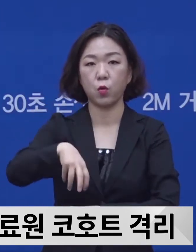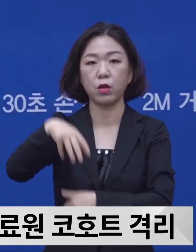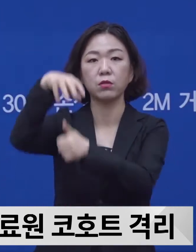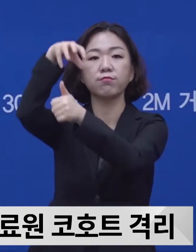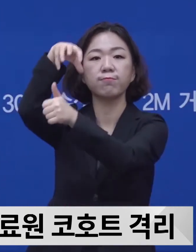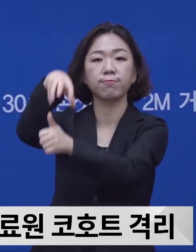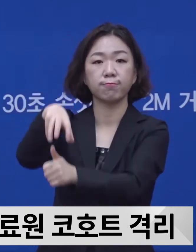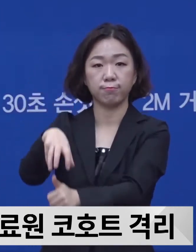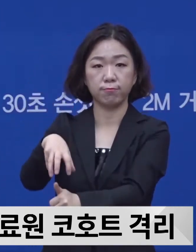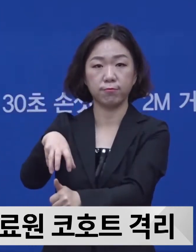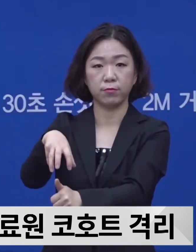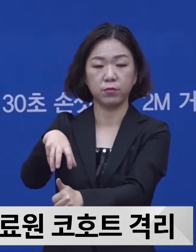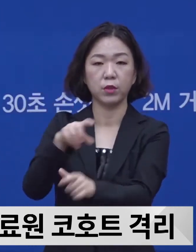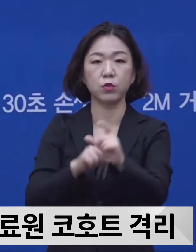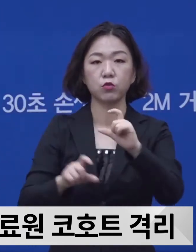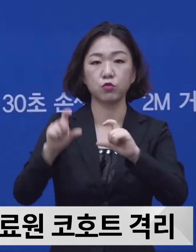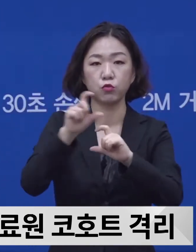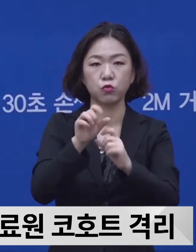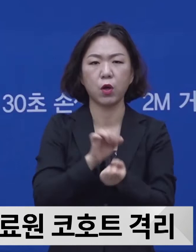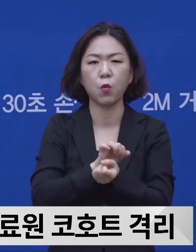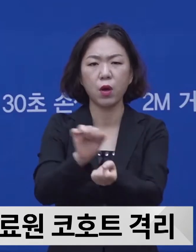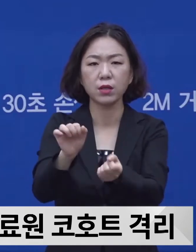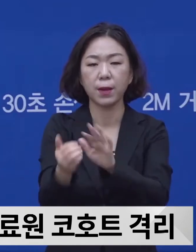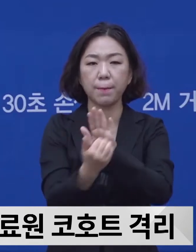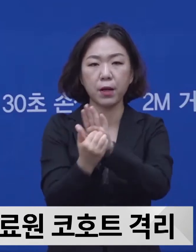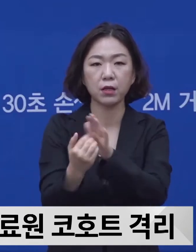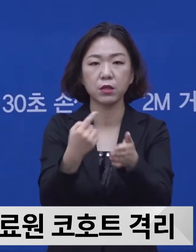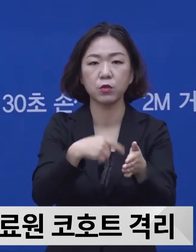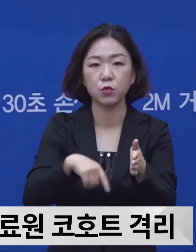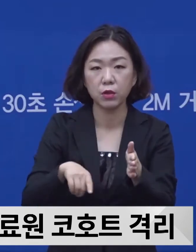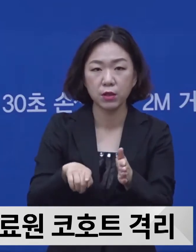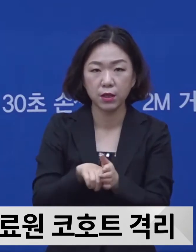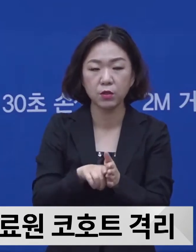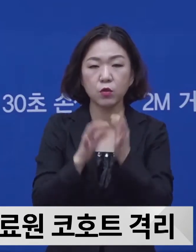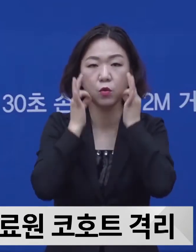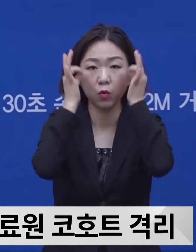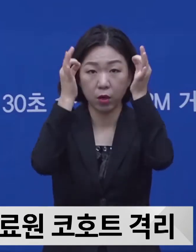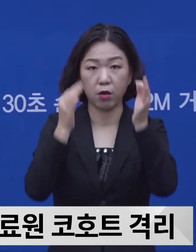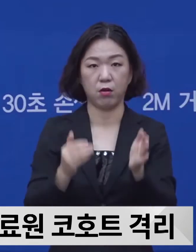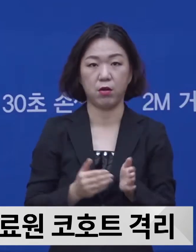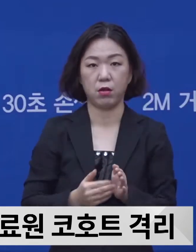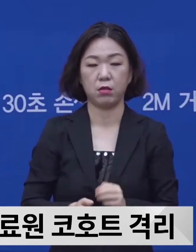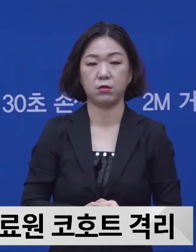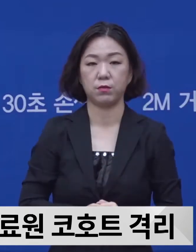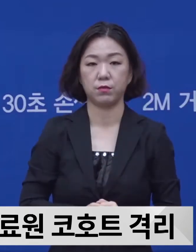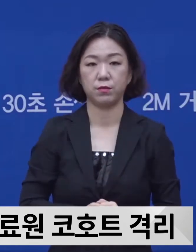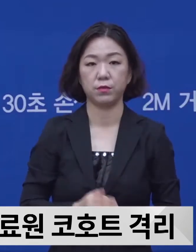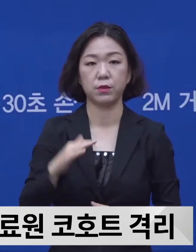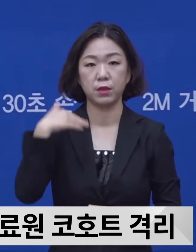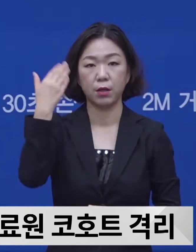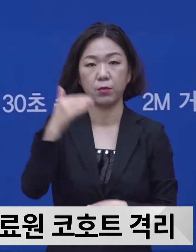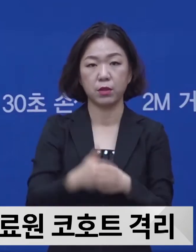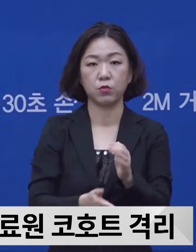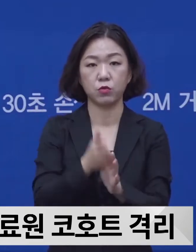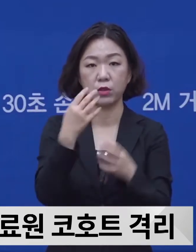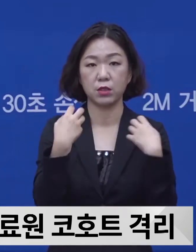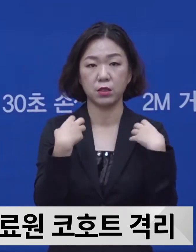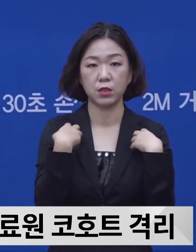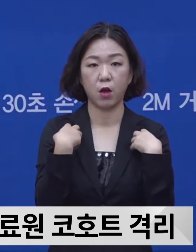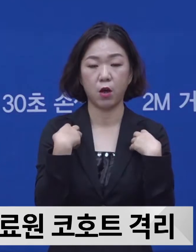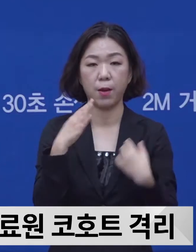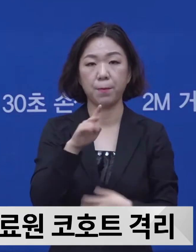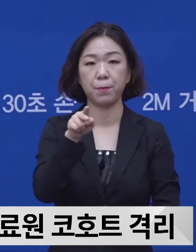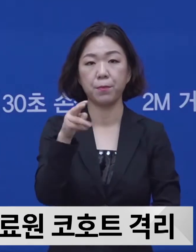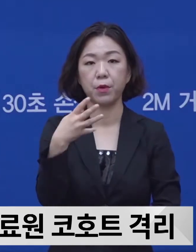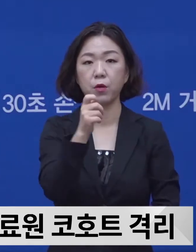격리 조치하여 추가적인 확산에 선제적으로 대비하였었습니다. 다음은 대구시청 별관을